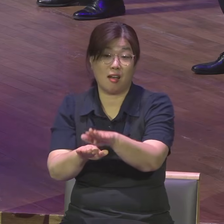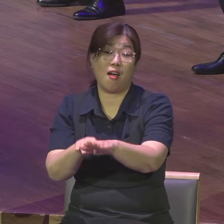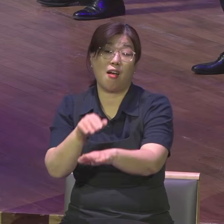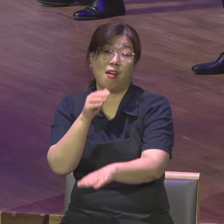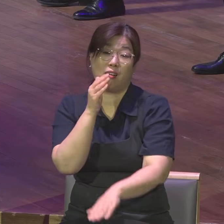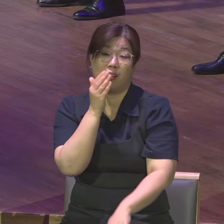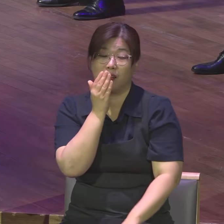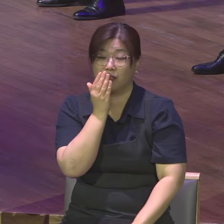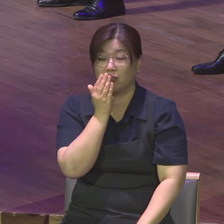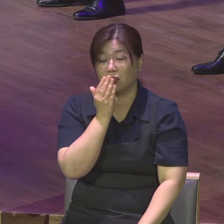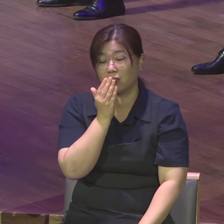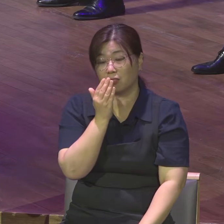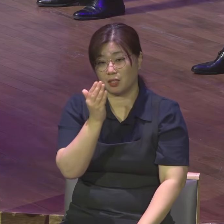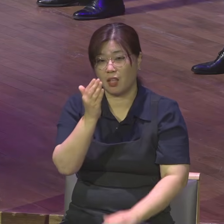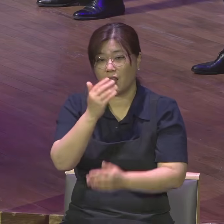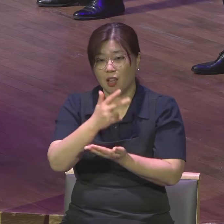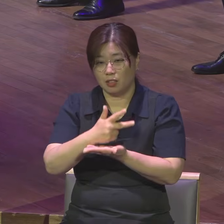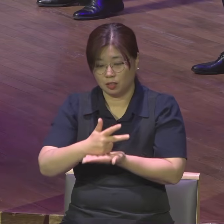걸어가리라.